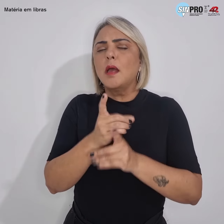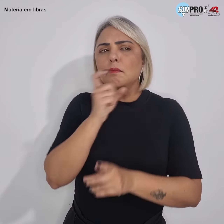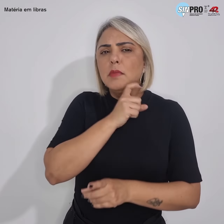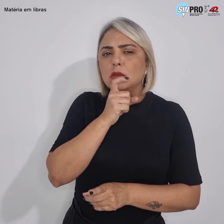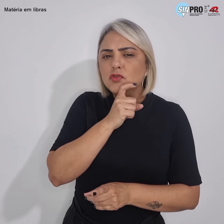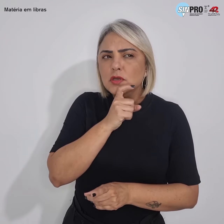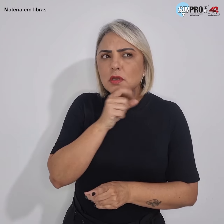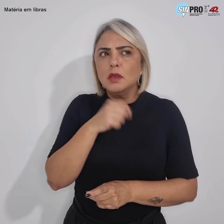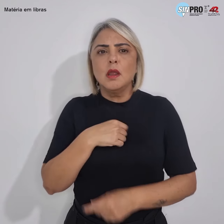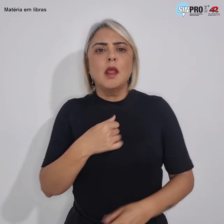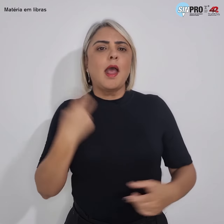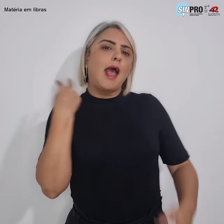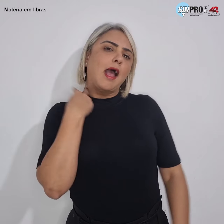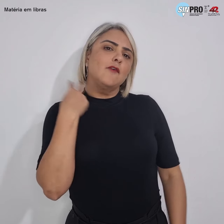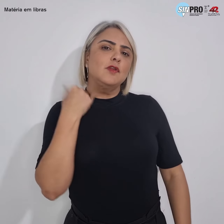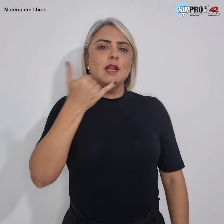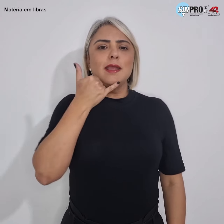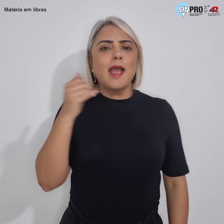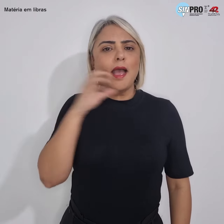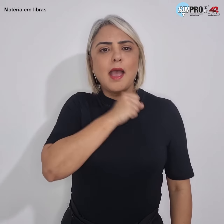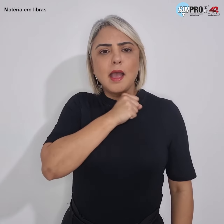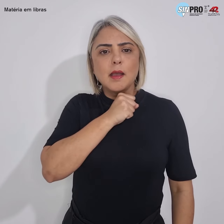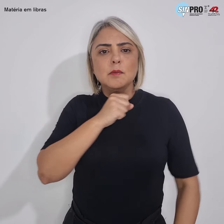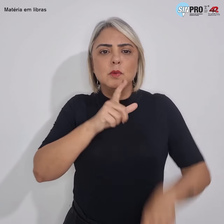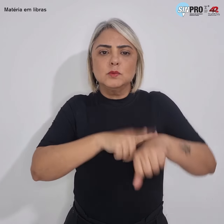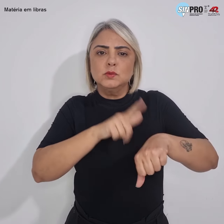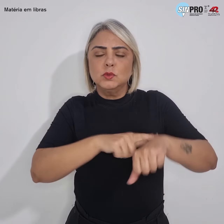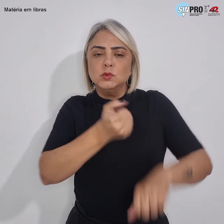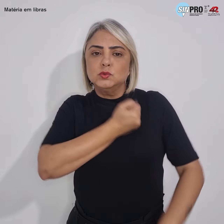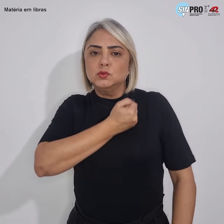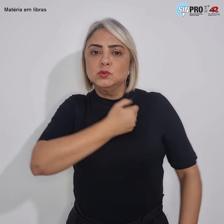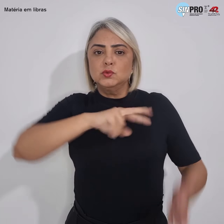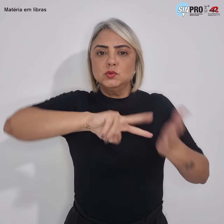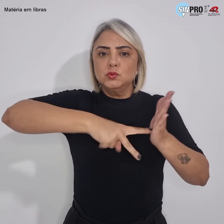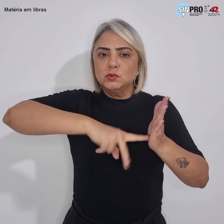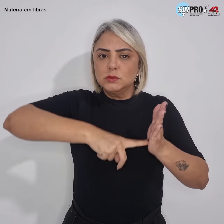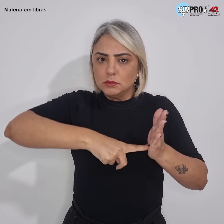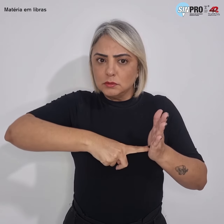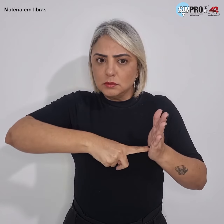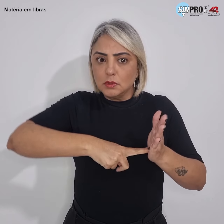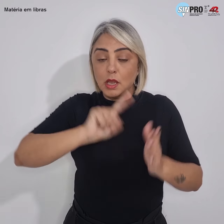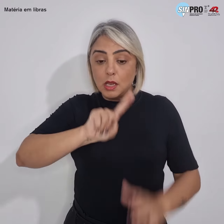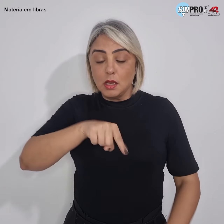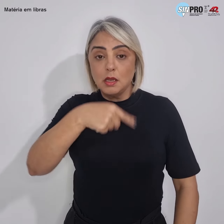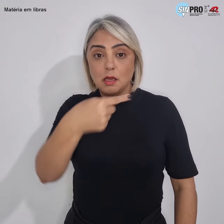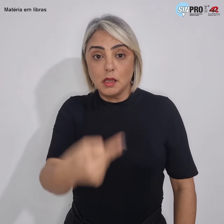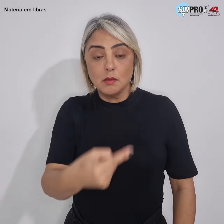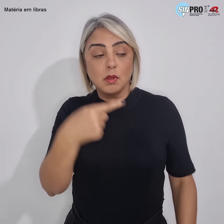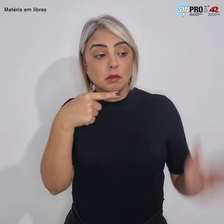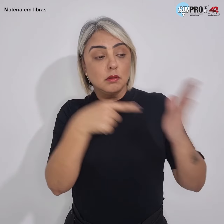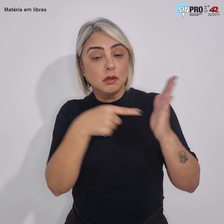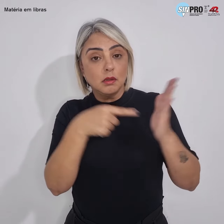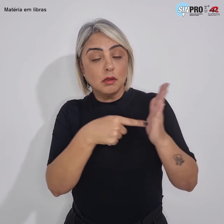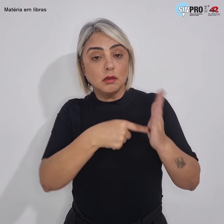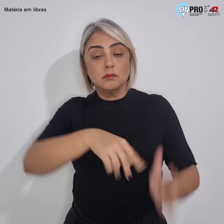farsa, a vítima deve ligar imediatamente para um dos números do SimproDF e, em seguida, denunciar o caso